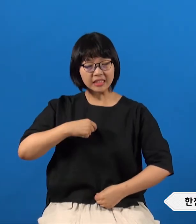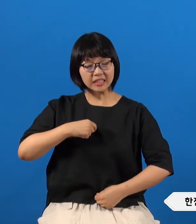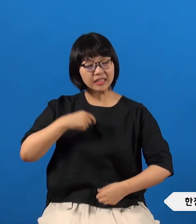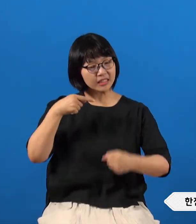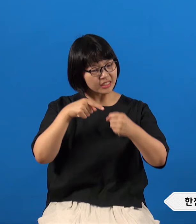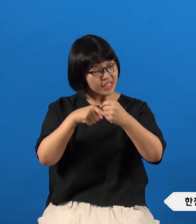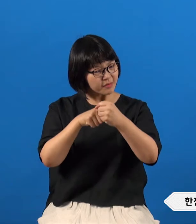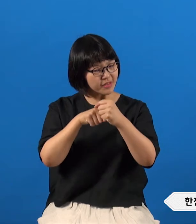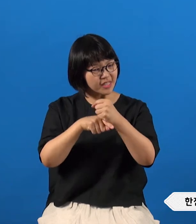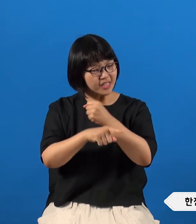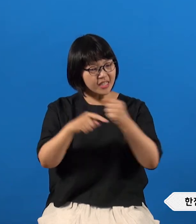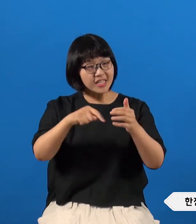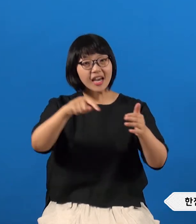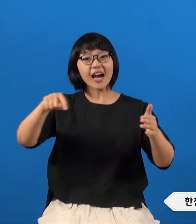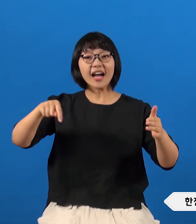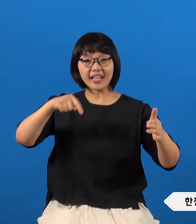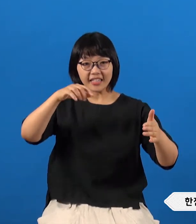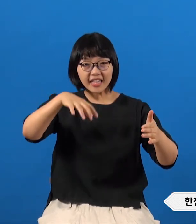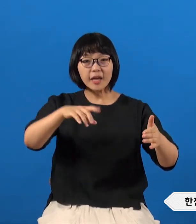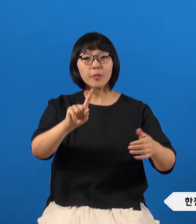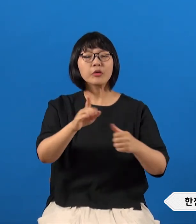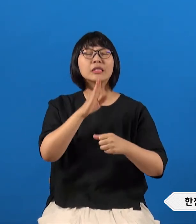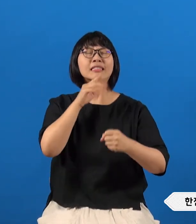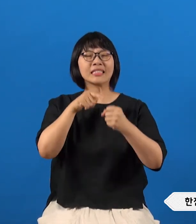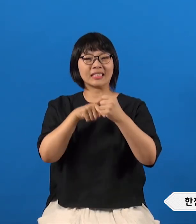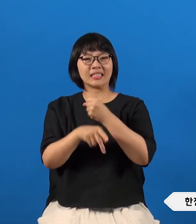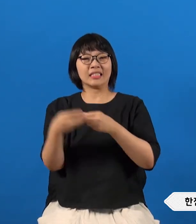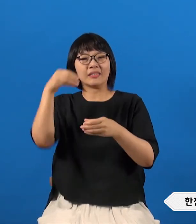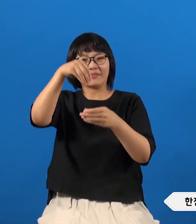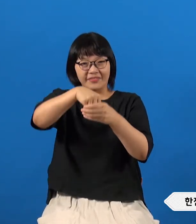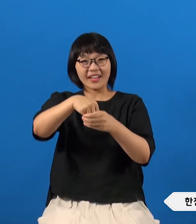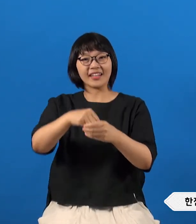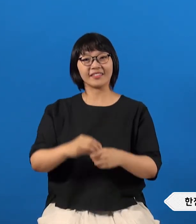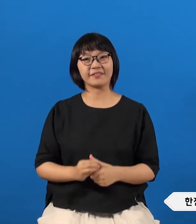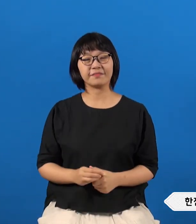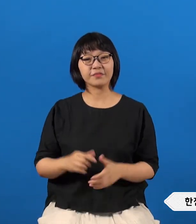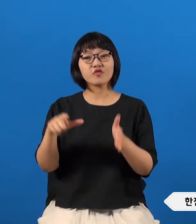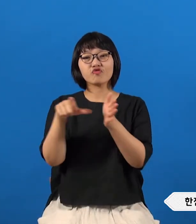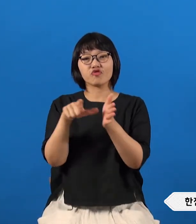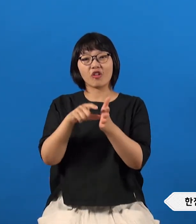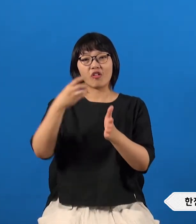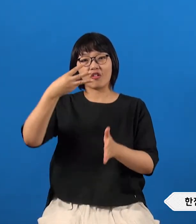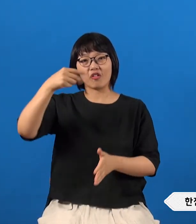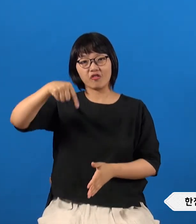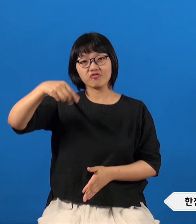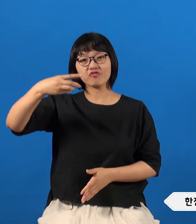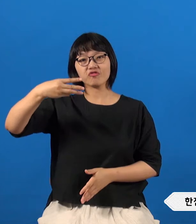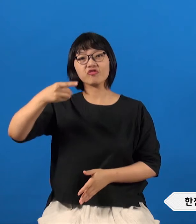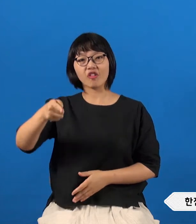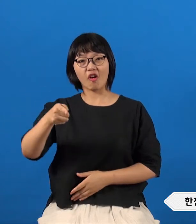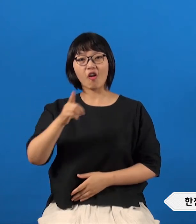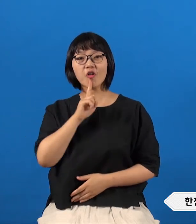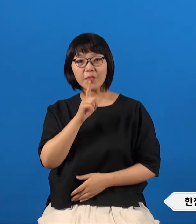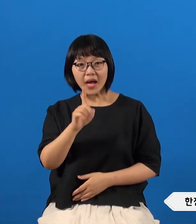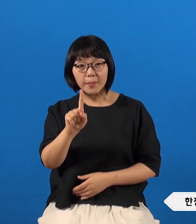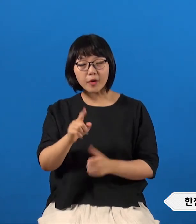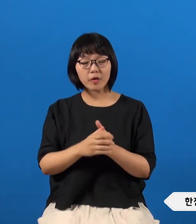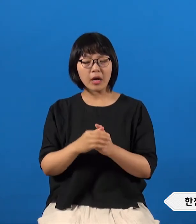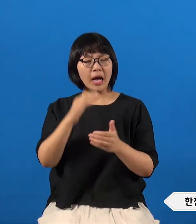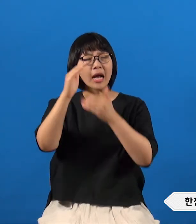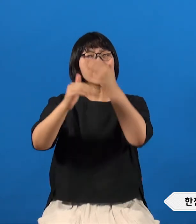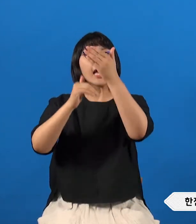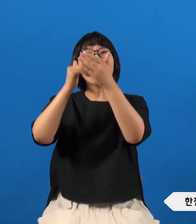말 속에는 정말 위대한 진리가 담겨 있습니다. 마르틴 루터가 이 하나님의